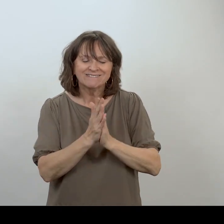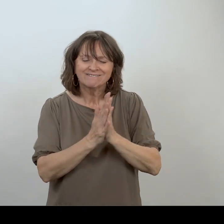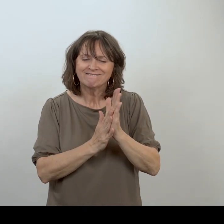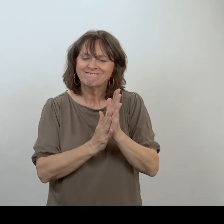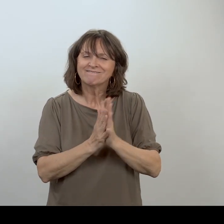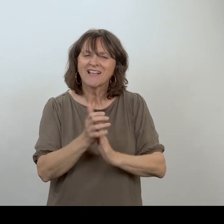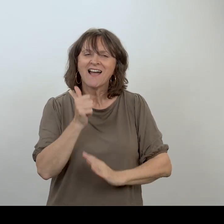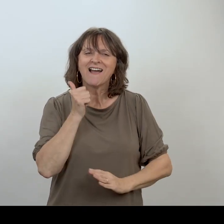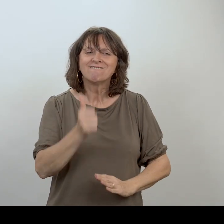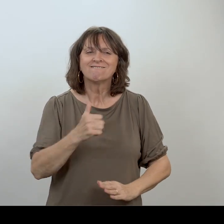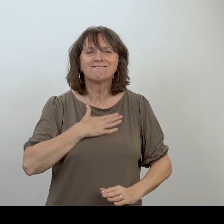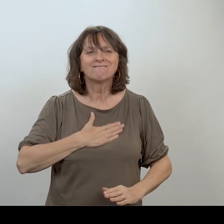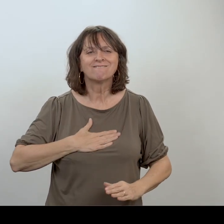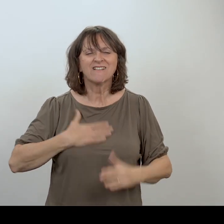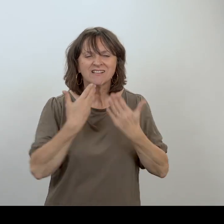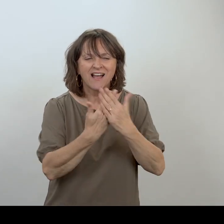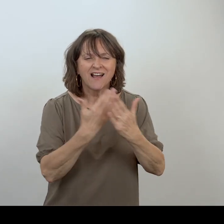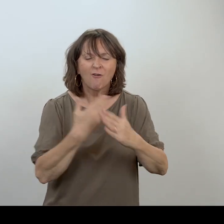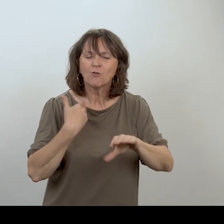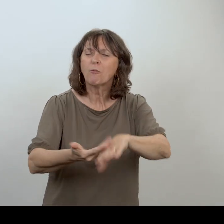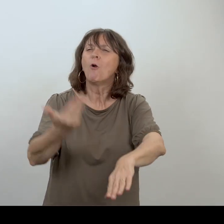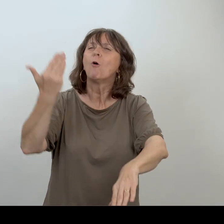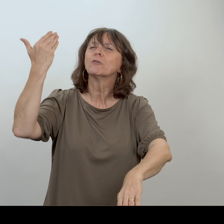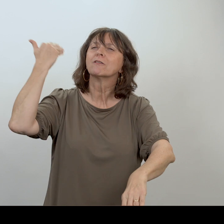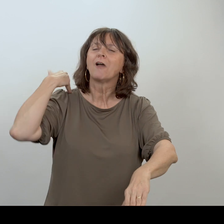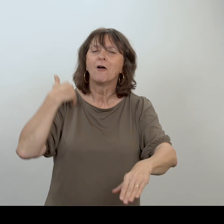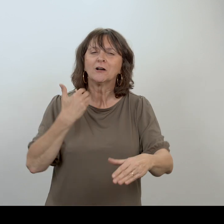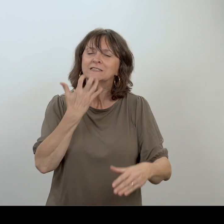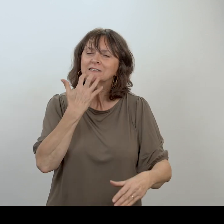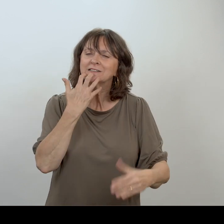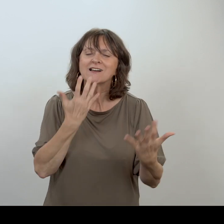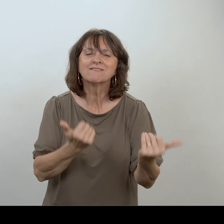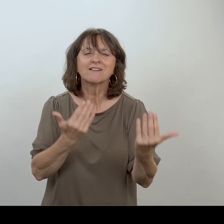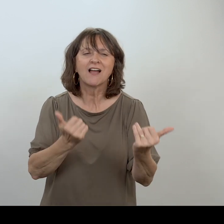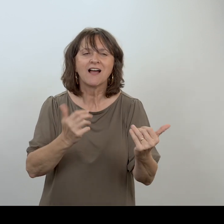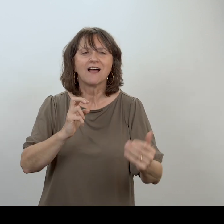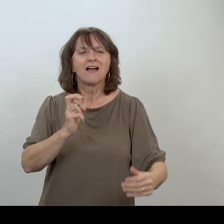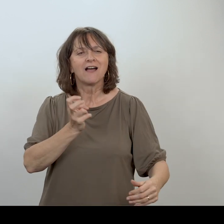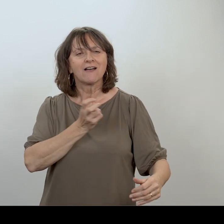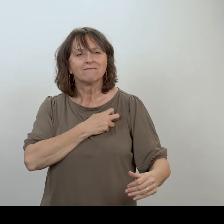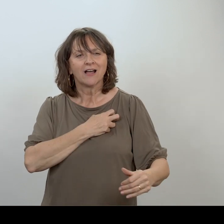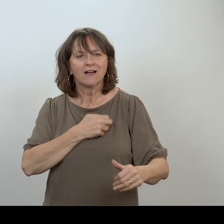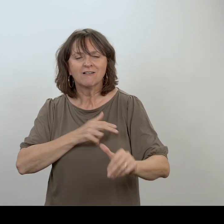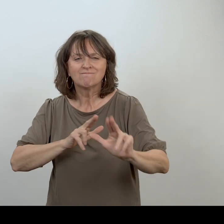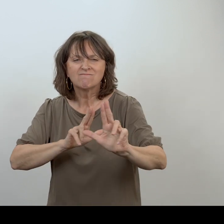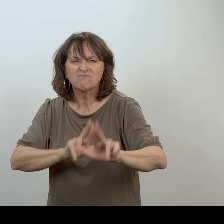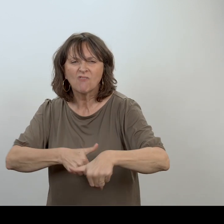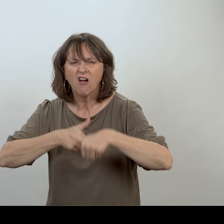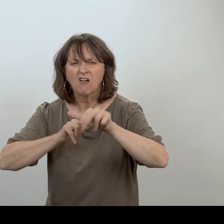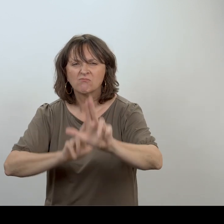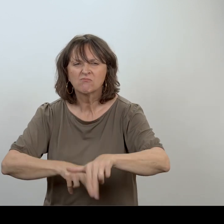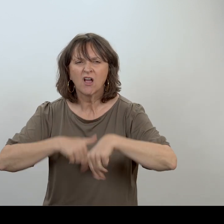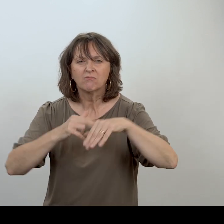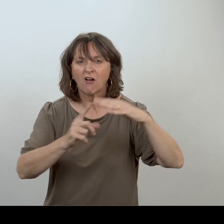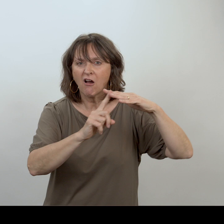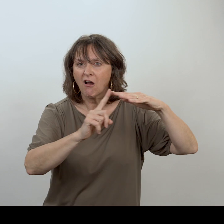le lion vit cela, il fut très satisfait. « C'est là ce que j'attendais depuis longtemps, leur dit-il. » Il se